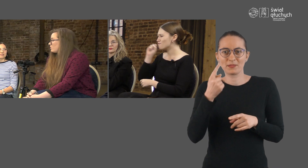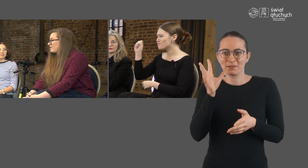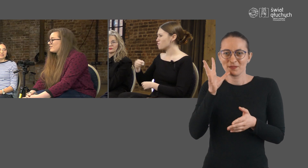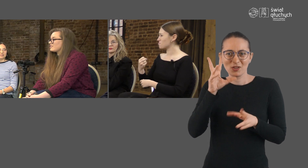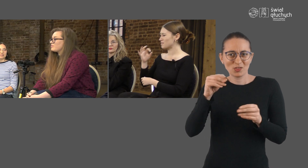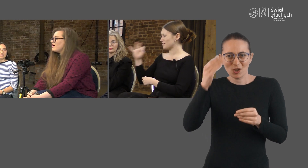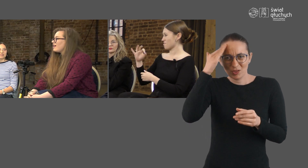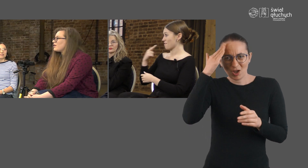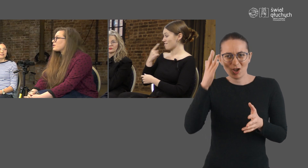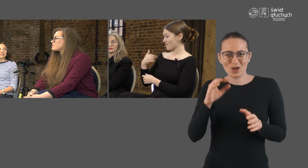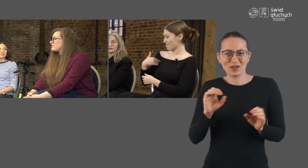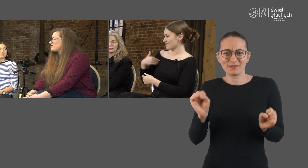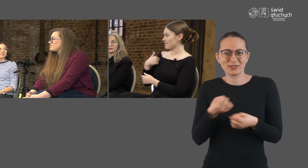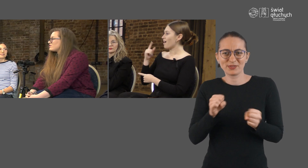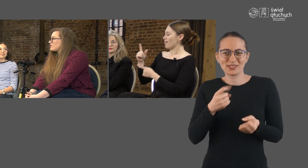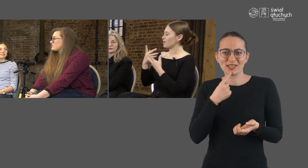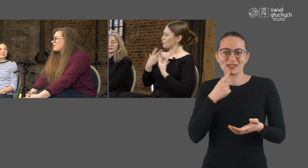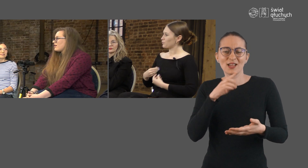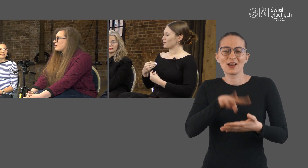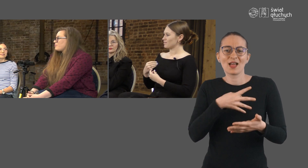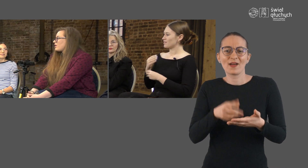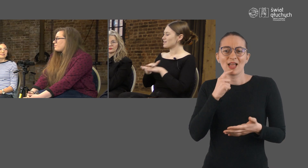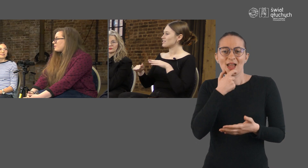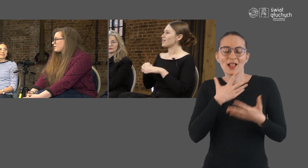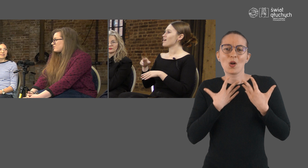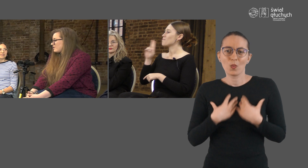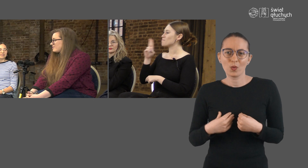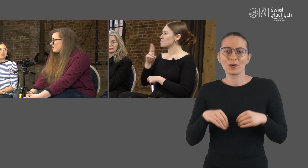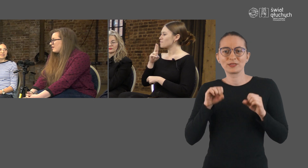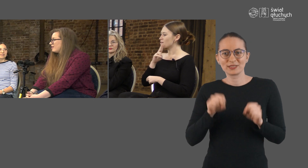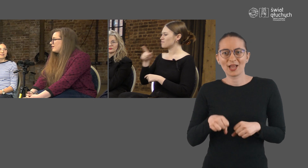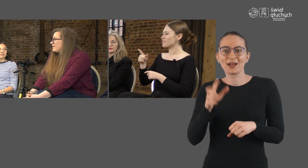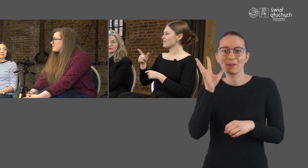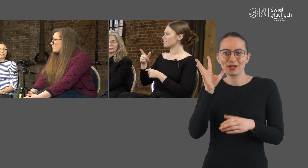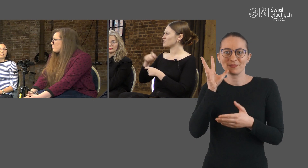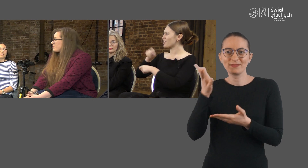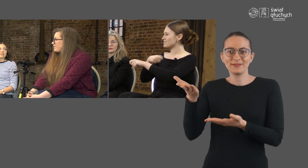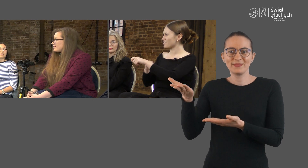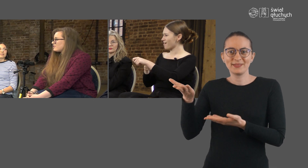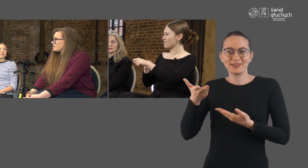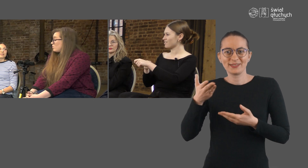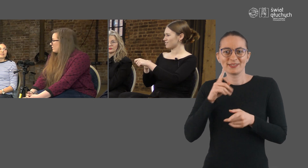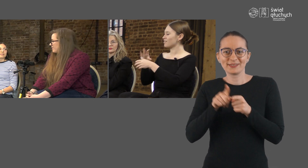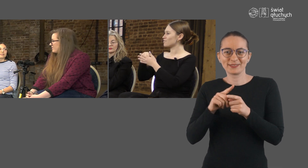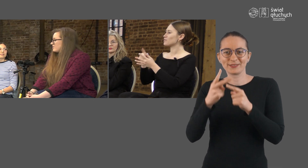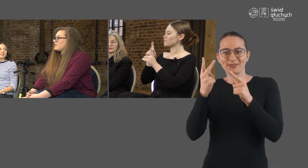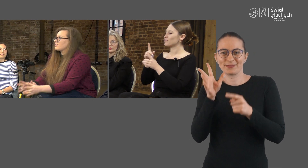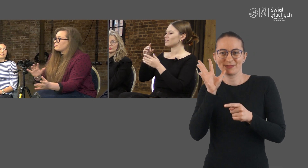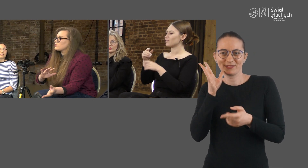w języku angielskim, ale miałam takie szczęście, że moja mama chrzestna dała mi w prezencie